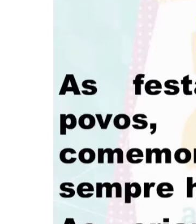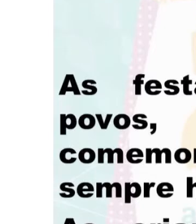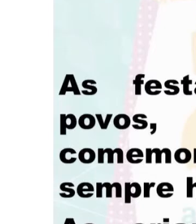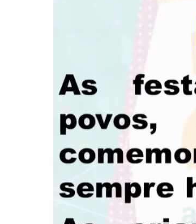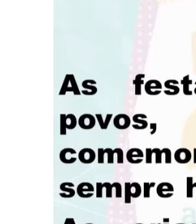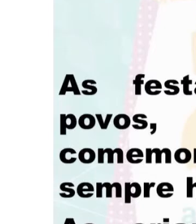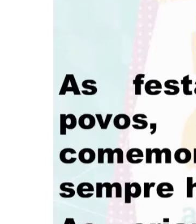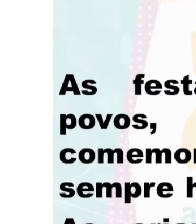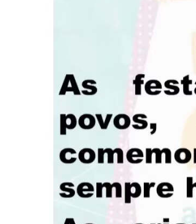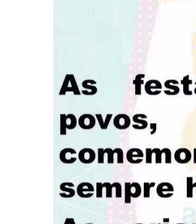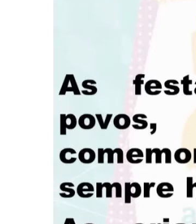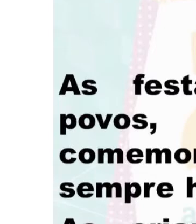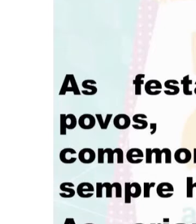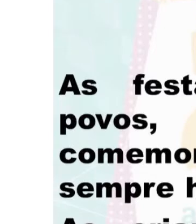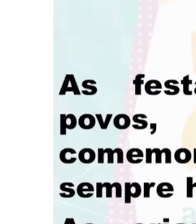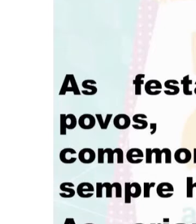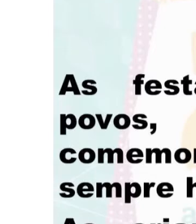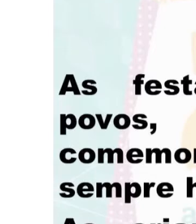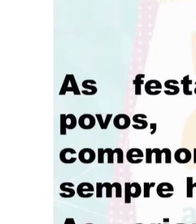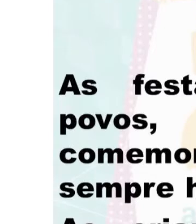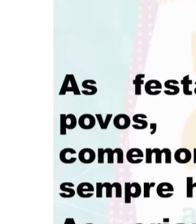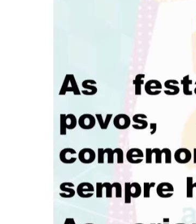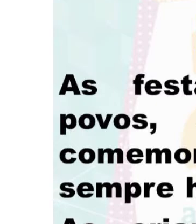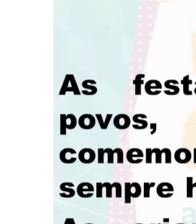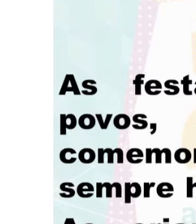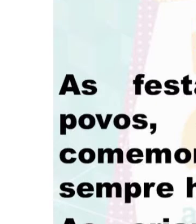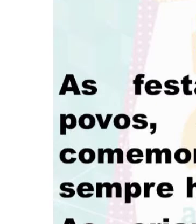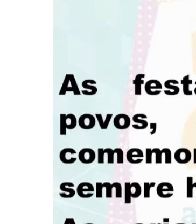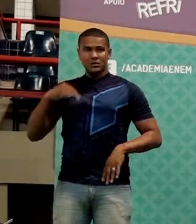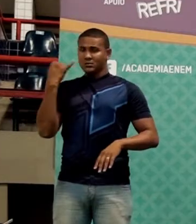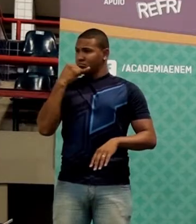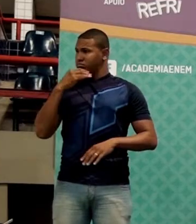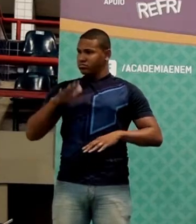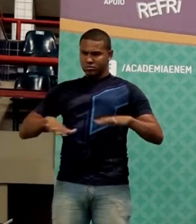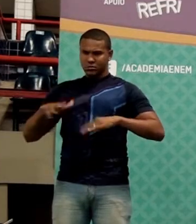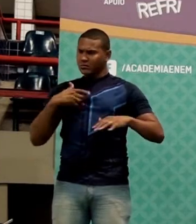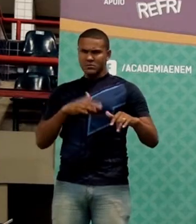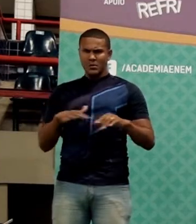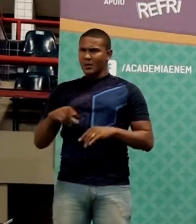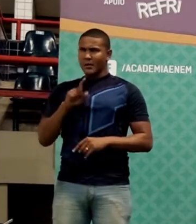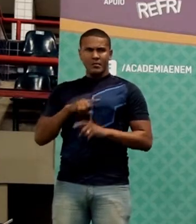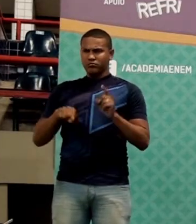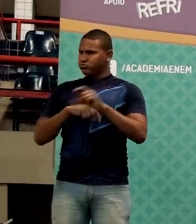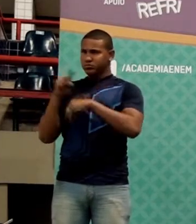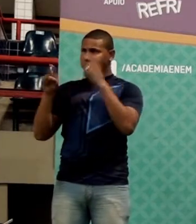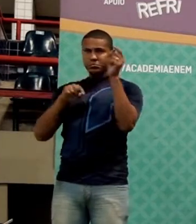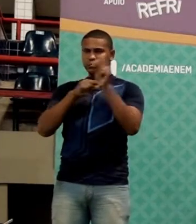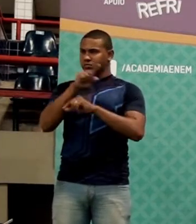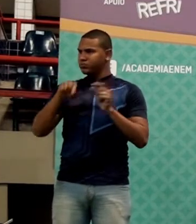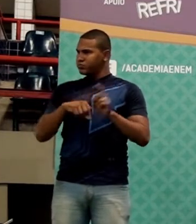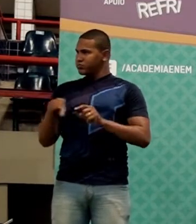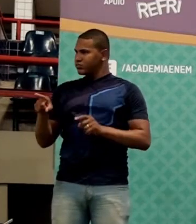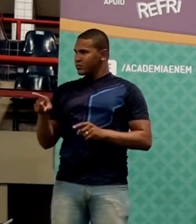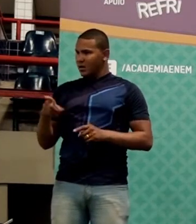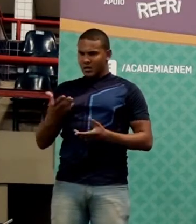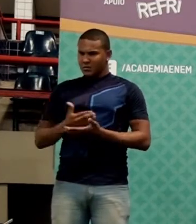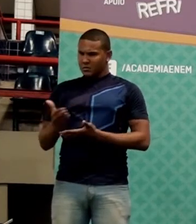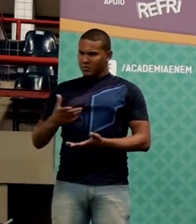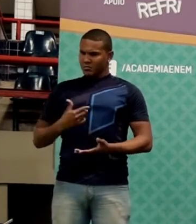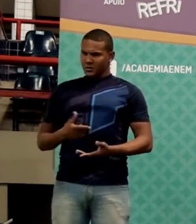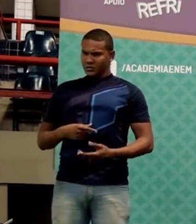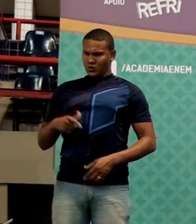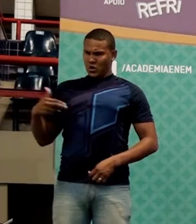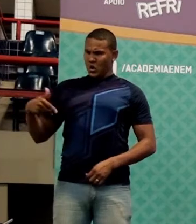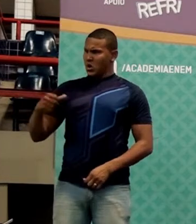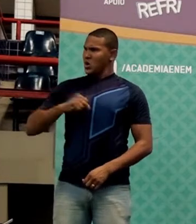gente, criança é uma energia tão grande, a necessidade de se movimentar. Ela já começa cedo. Pior que a criança quer correr, quer malhar, e a